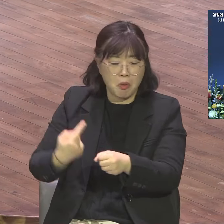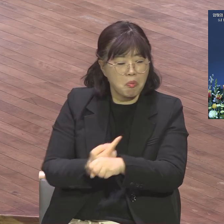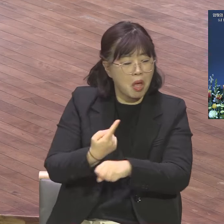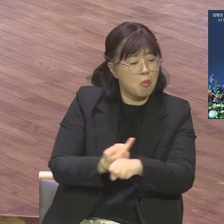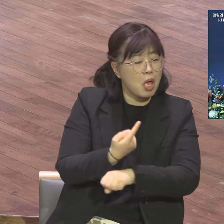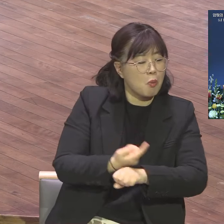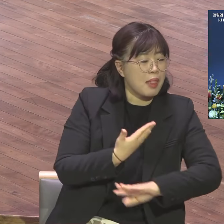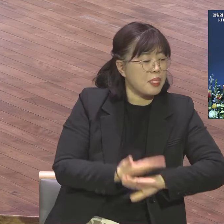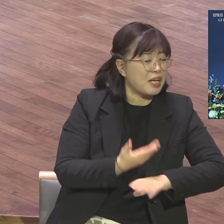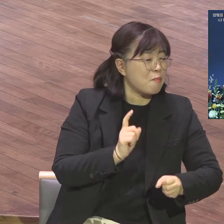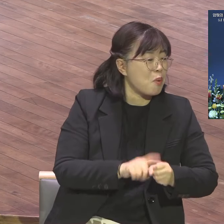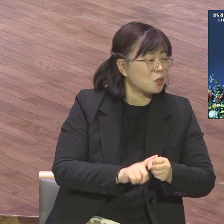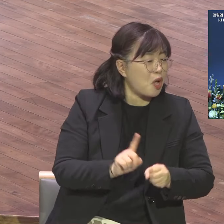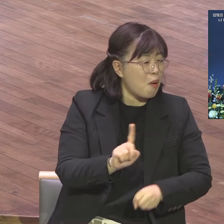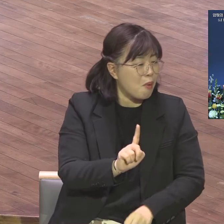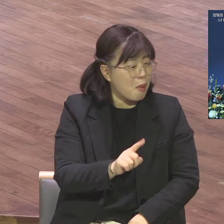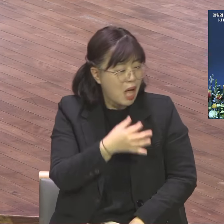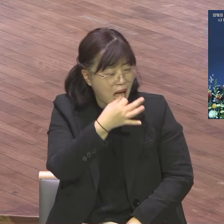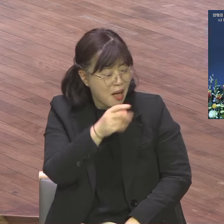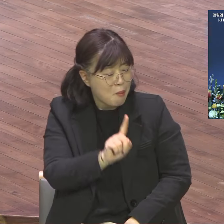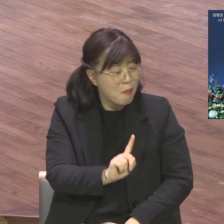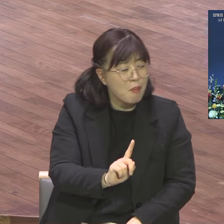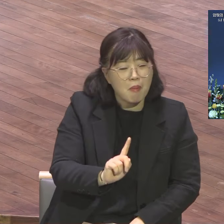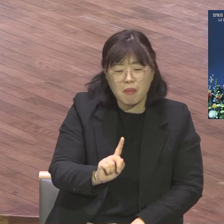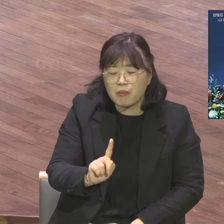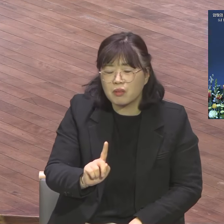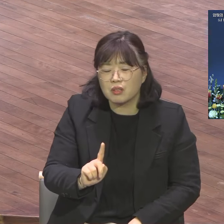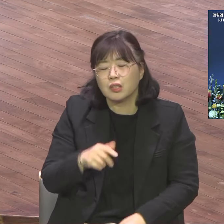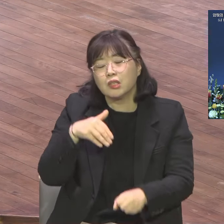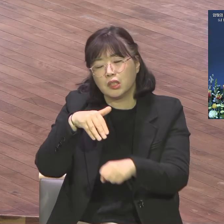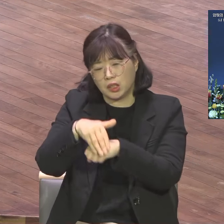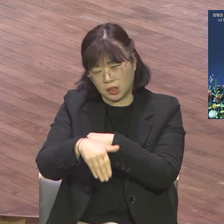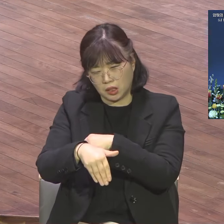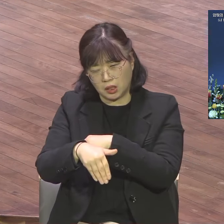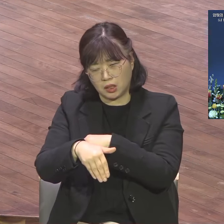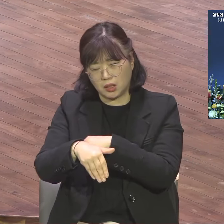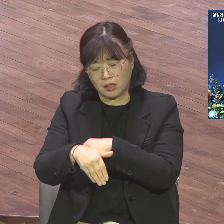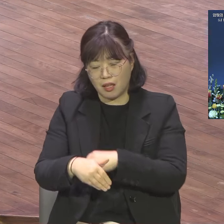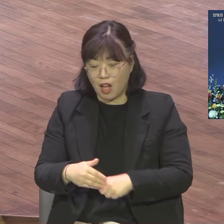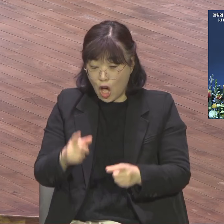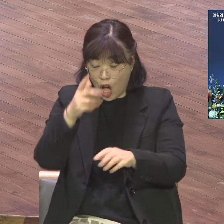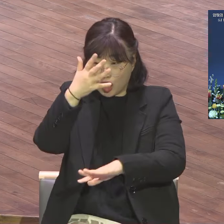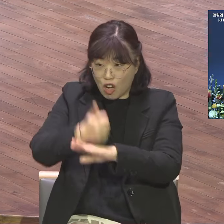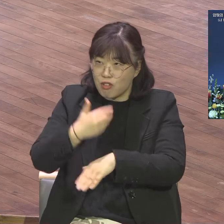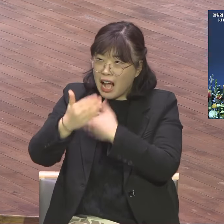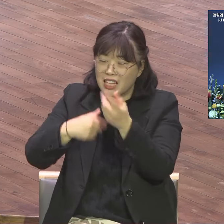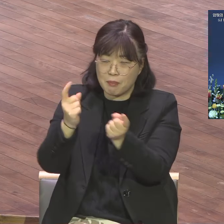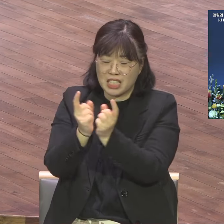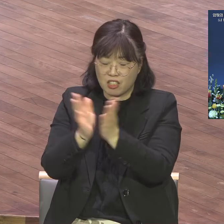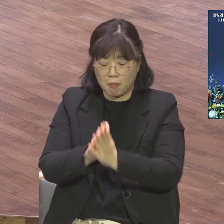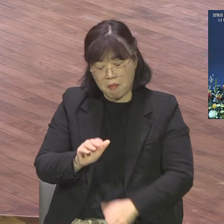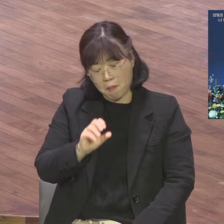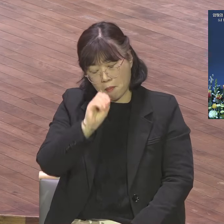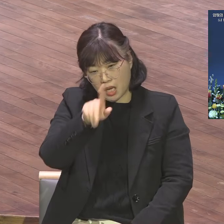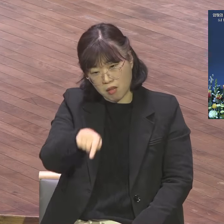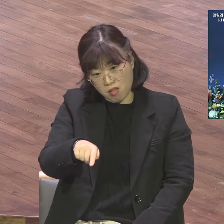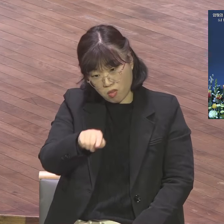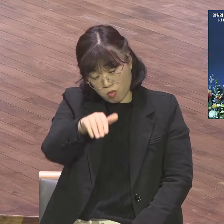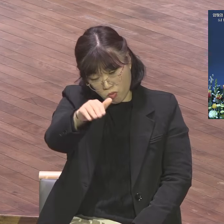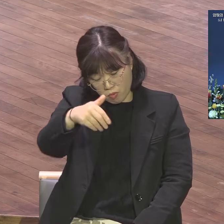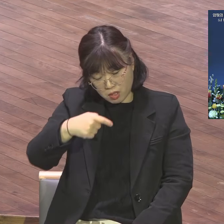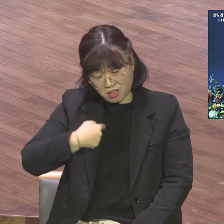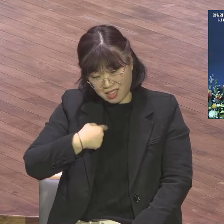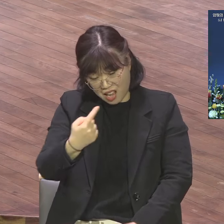하나님께서 결코 원하신 것이 아니다. 성전 뜰만 밟고 있다는 것이. 우리는 하나님께서